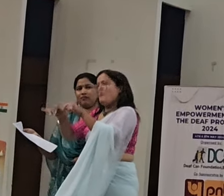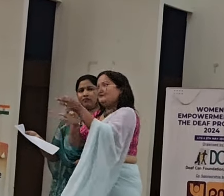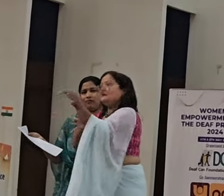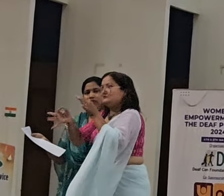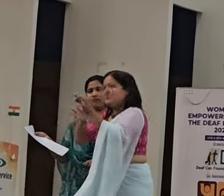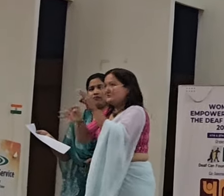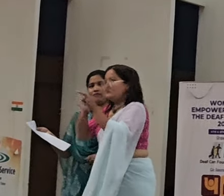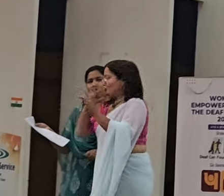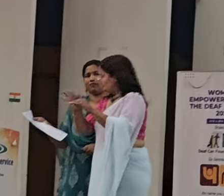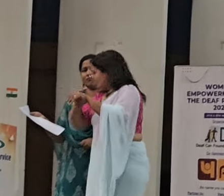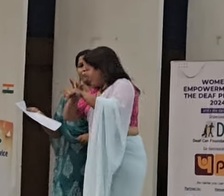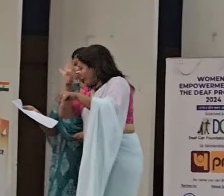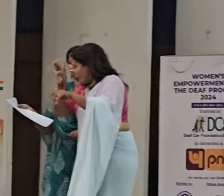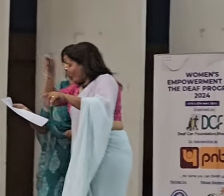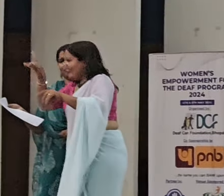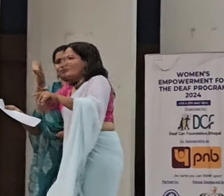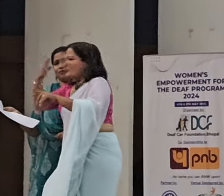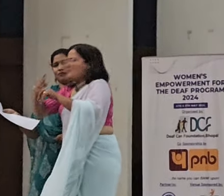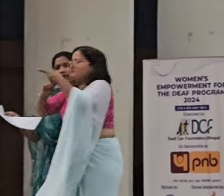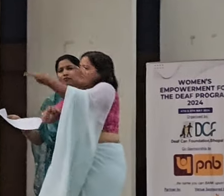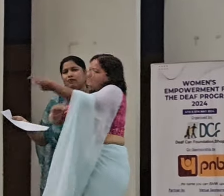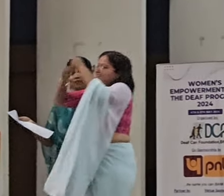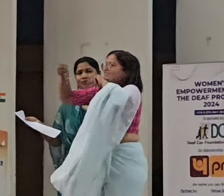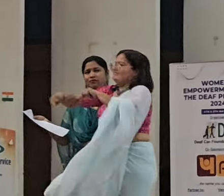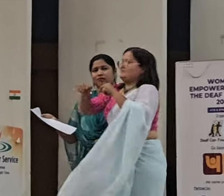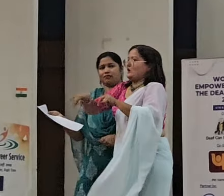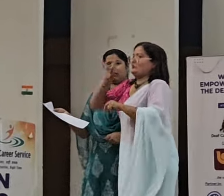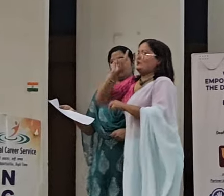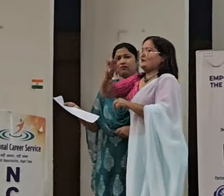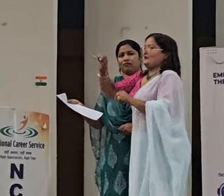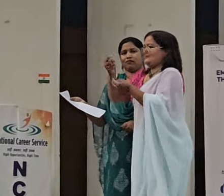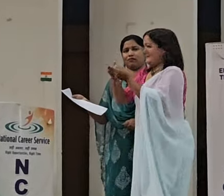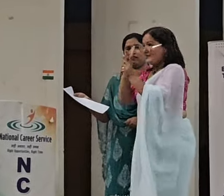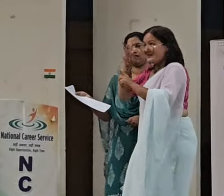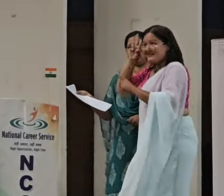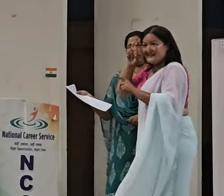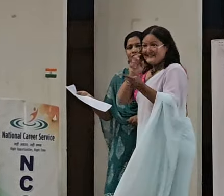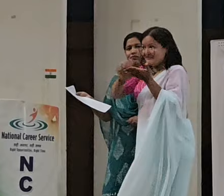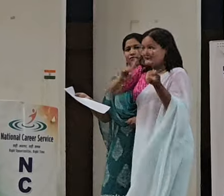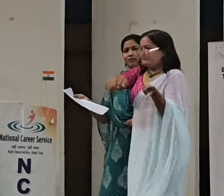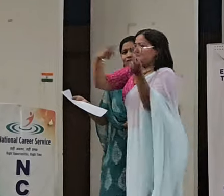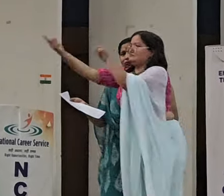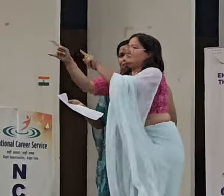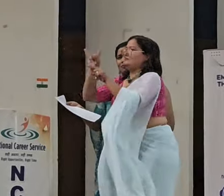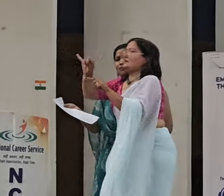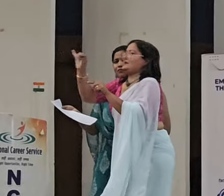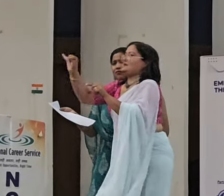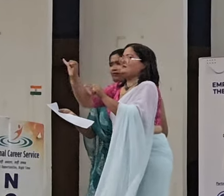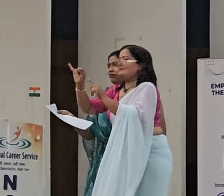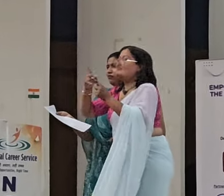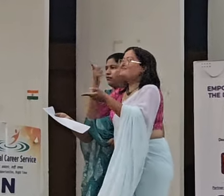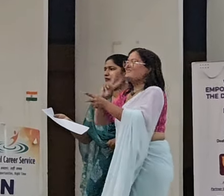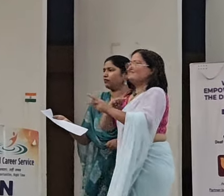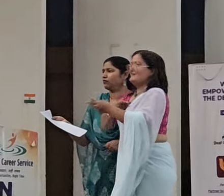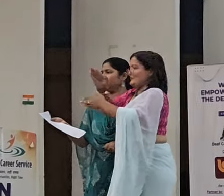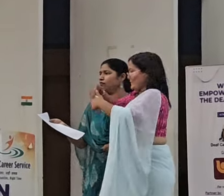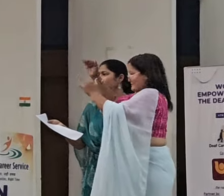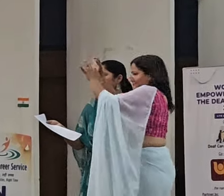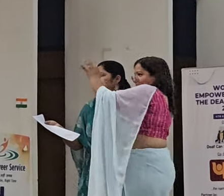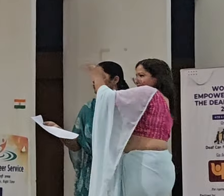हैं, तो अभी अशर के बारे में आपको एक्सप्लेन किया जाएगा। और जो आप समझ रहे हैं अभी हमने शेड्यूल में थोड़ा सा टाइमिंग चेंज